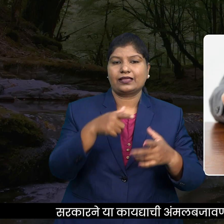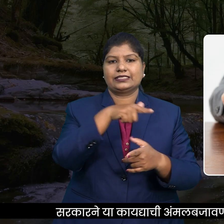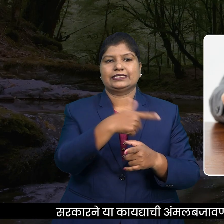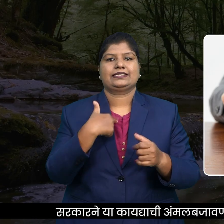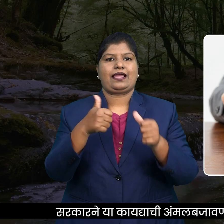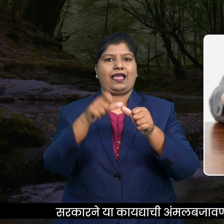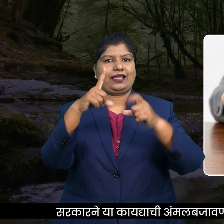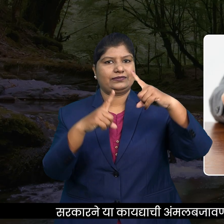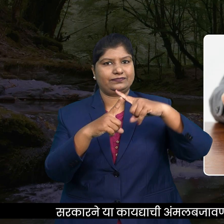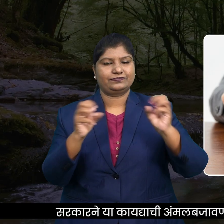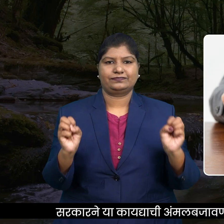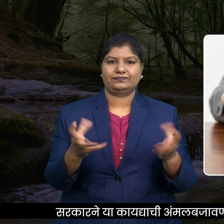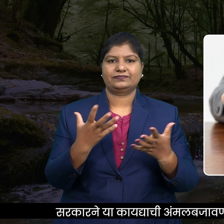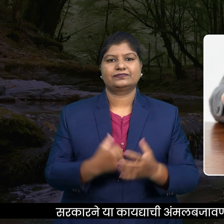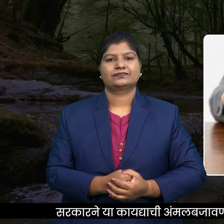केले.